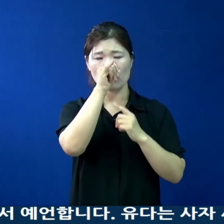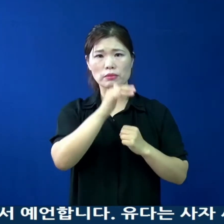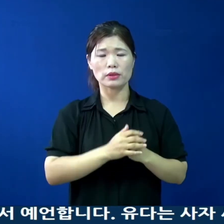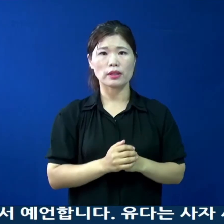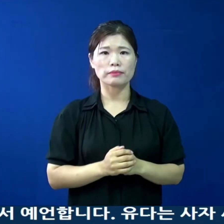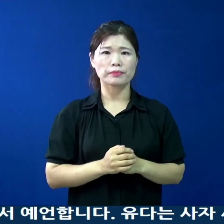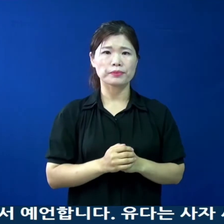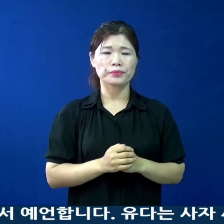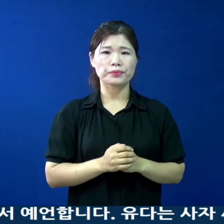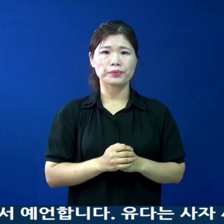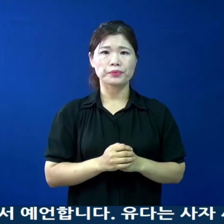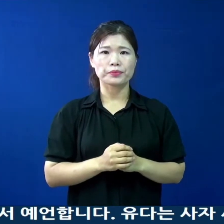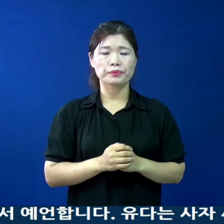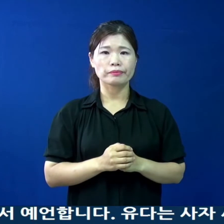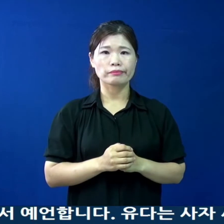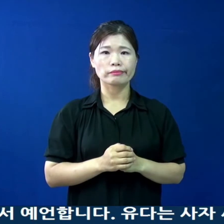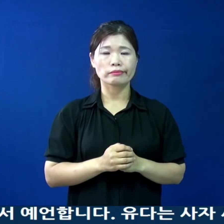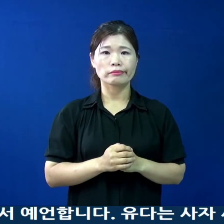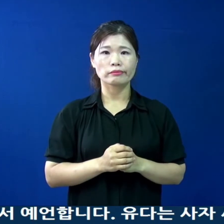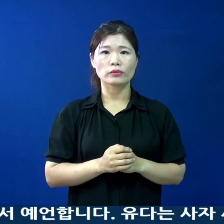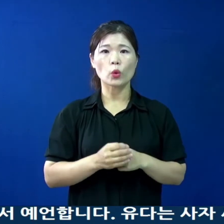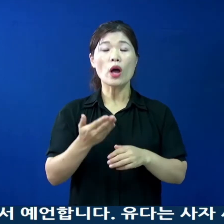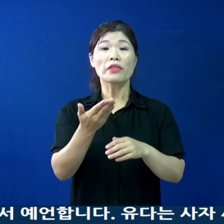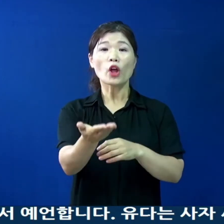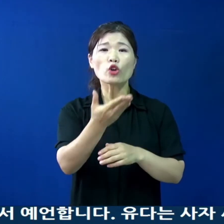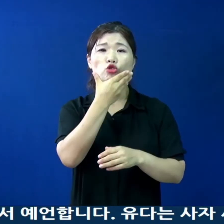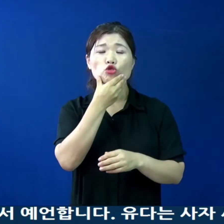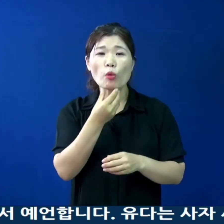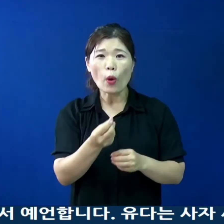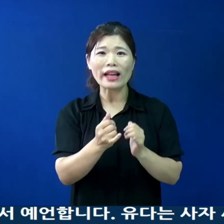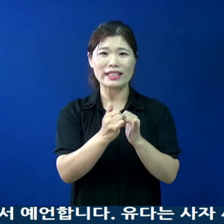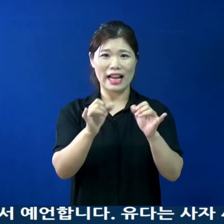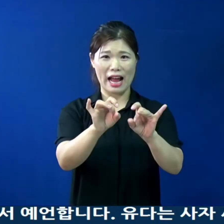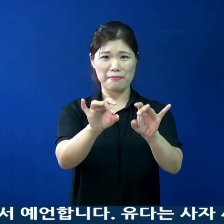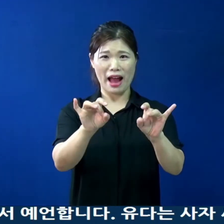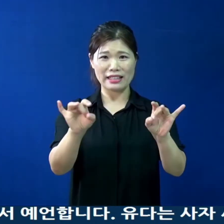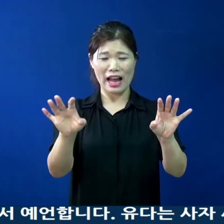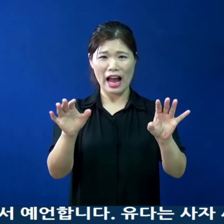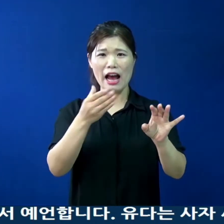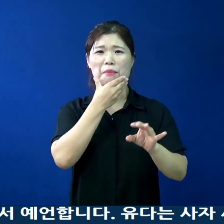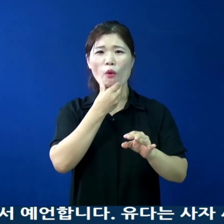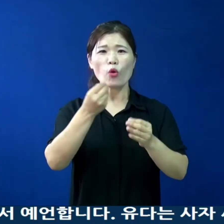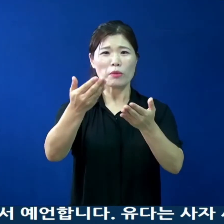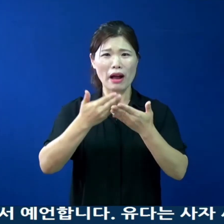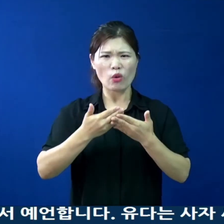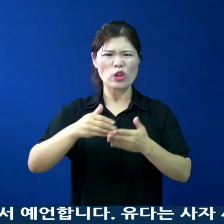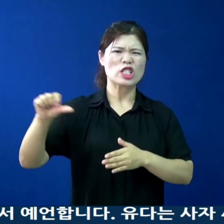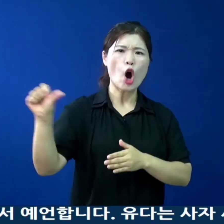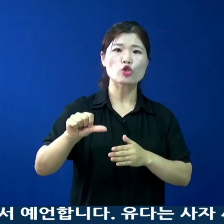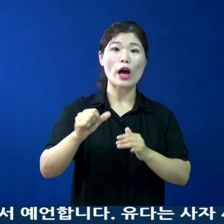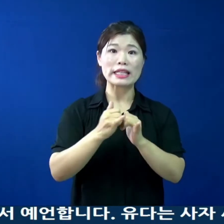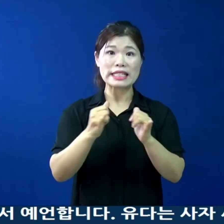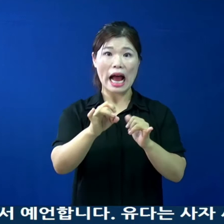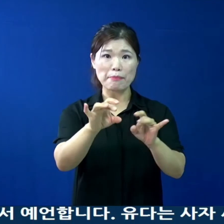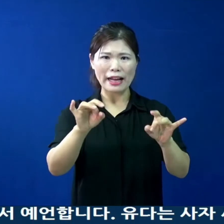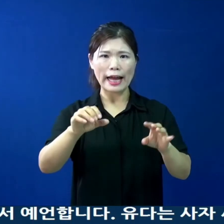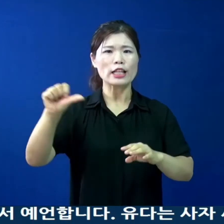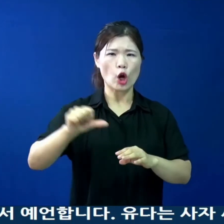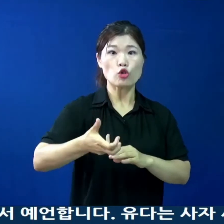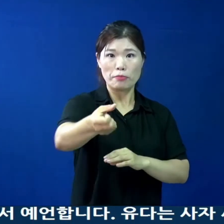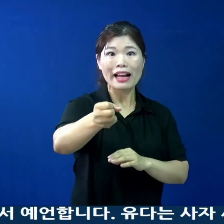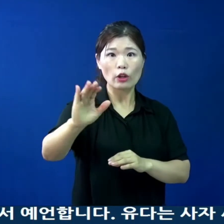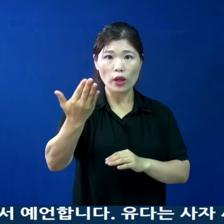그리고 너를 축복하는 자마다 복을 받을 것이요 너를 저주하는 자마다 저주를 받을지로다.